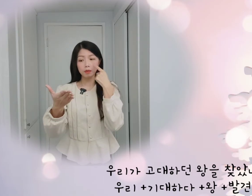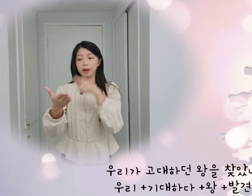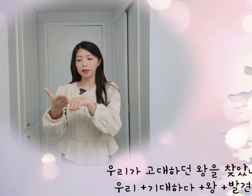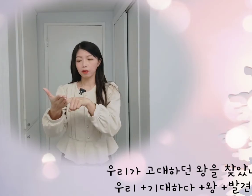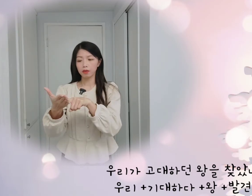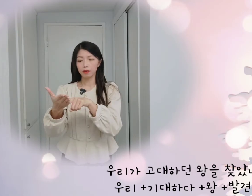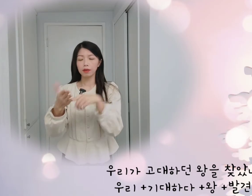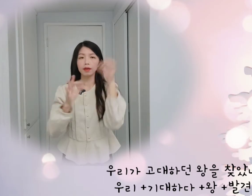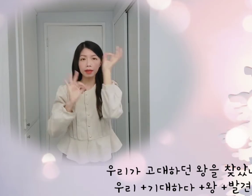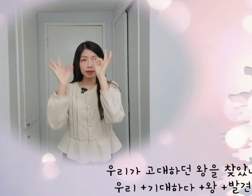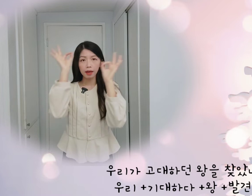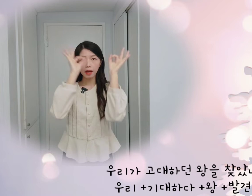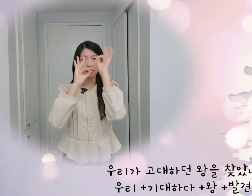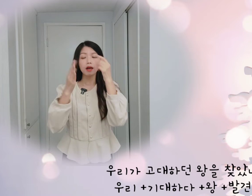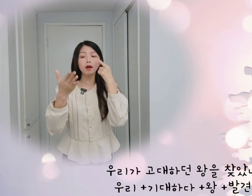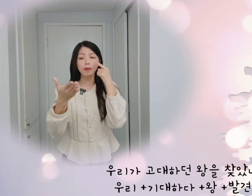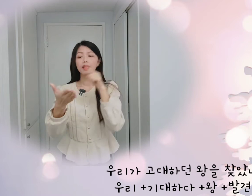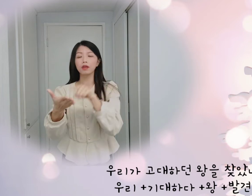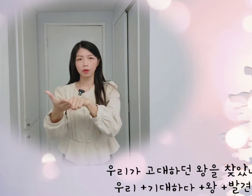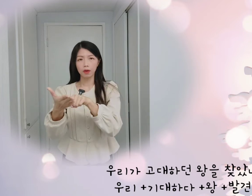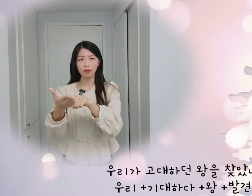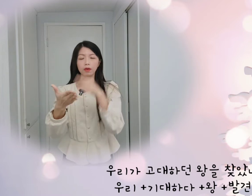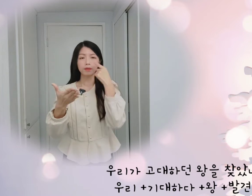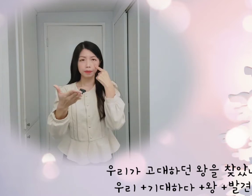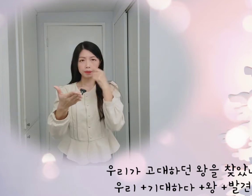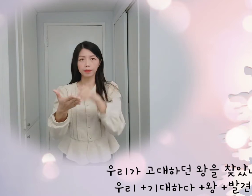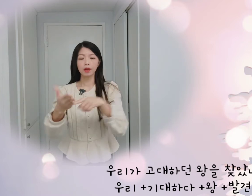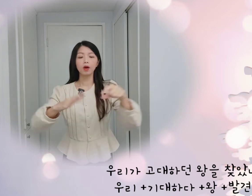돼요. 발견. 찾다가 발견한 거예요.